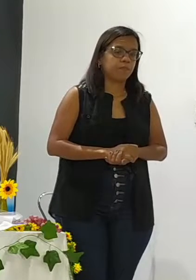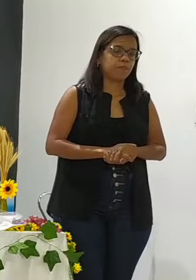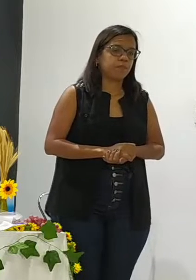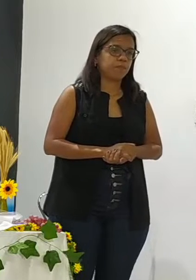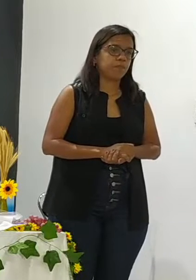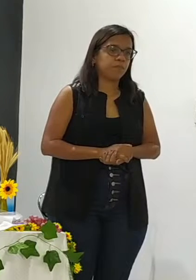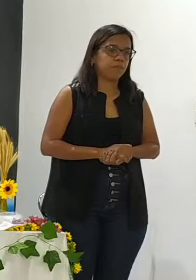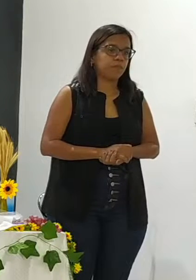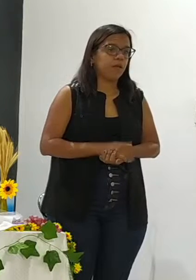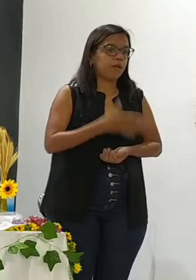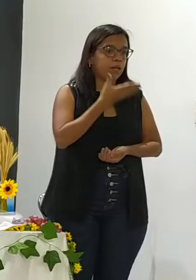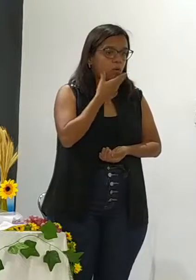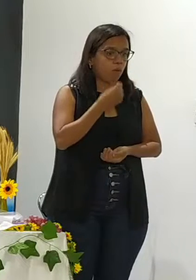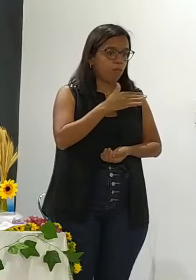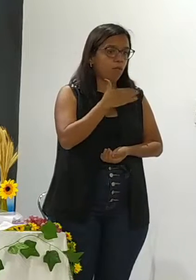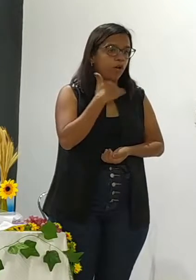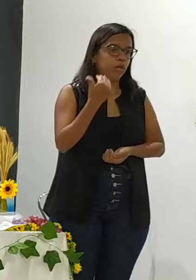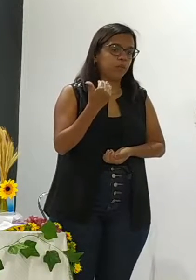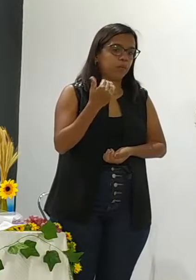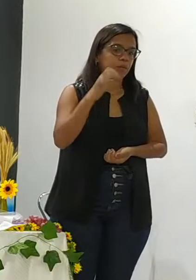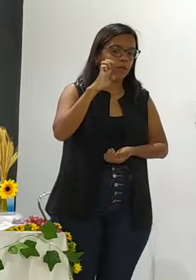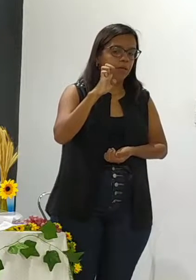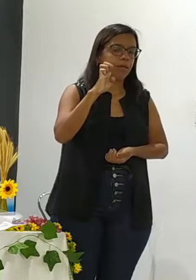que Elimelec morreu.